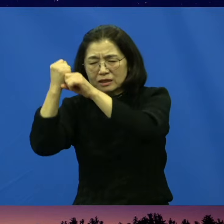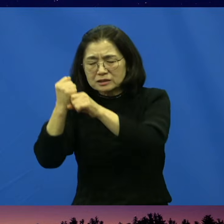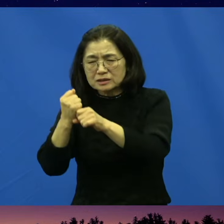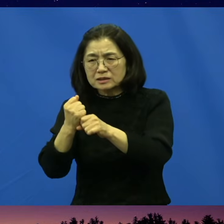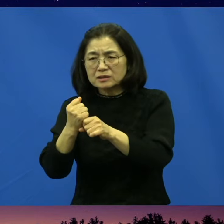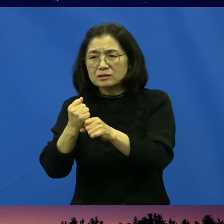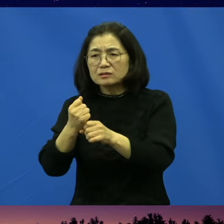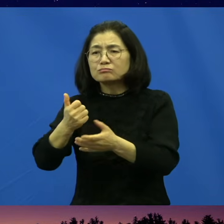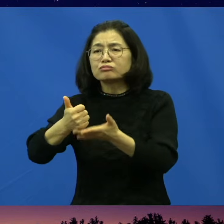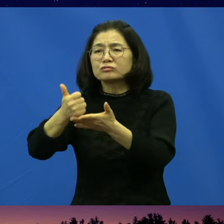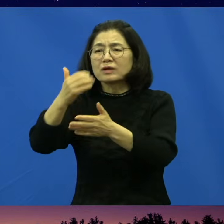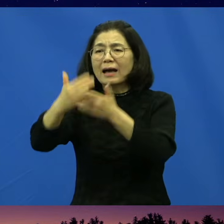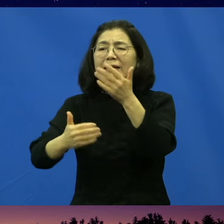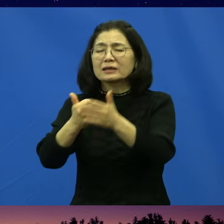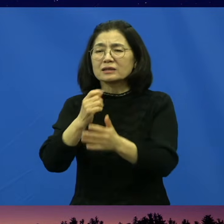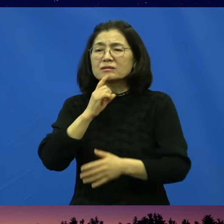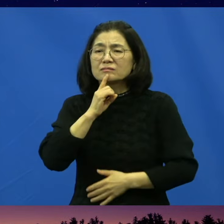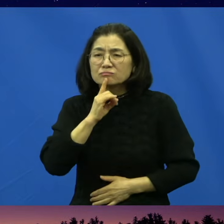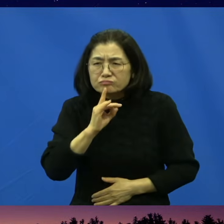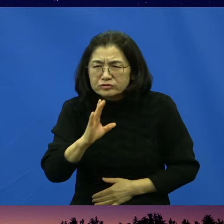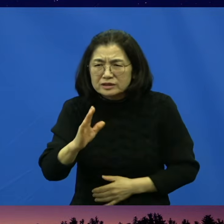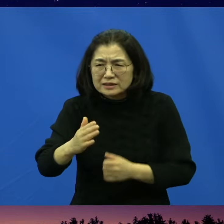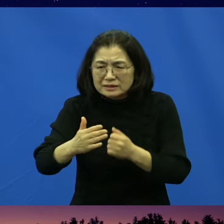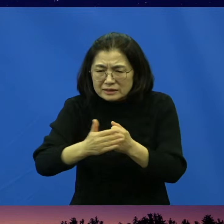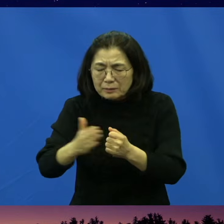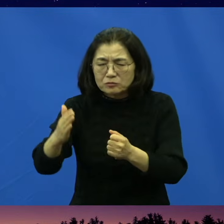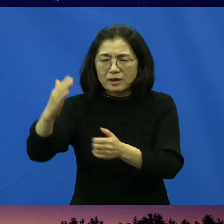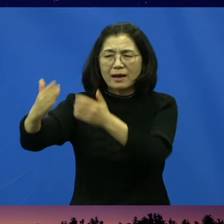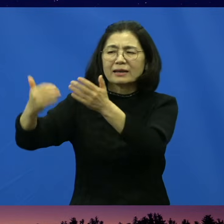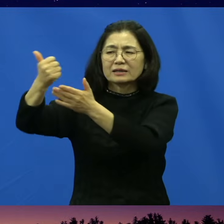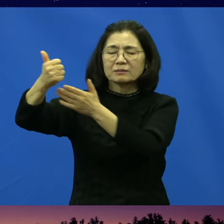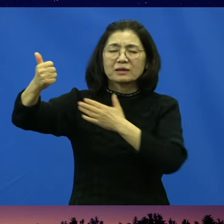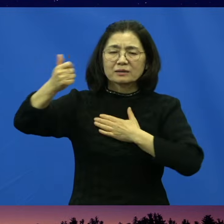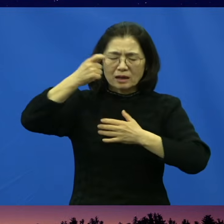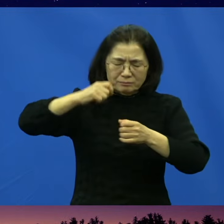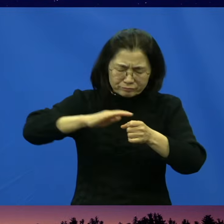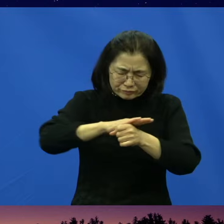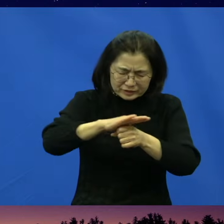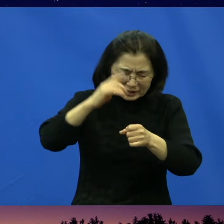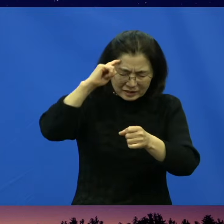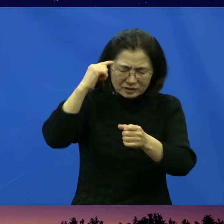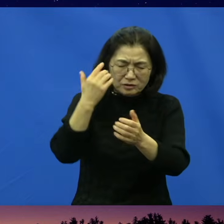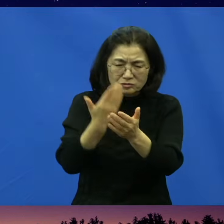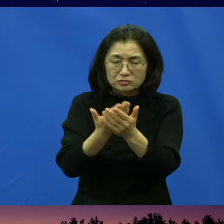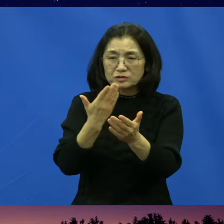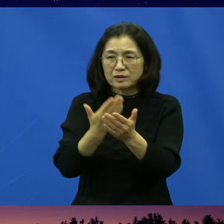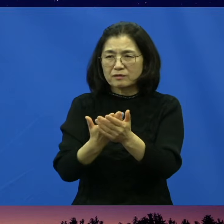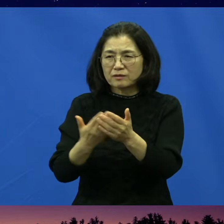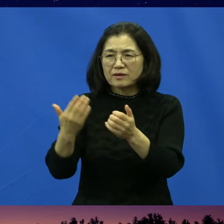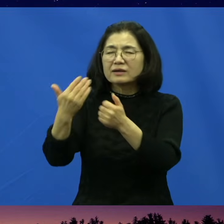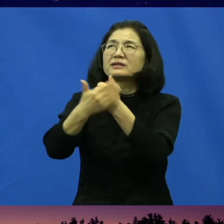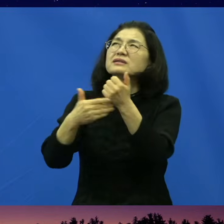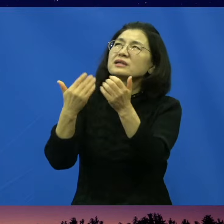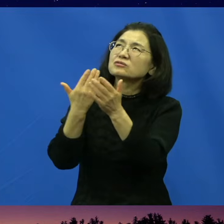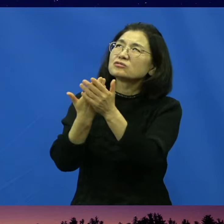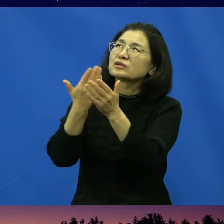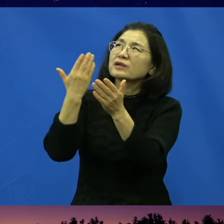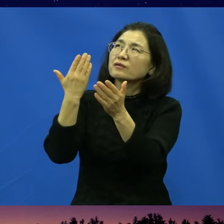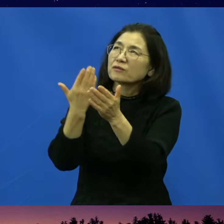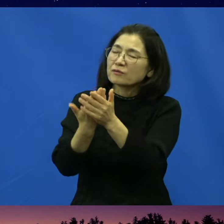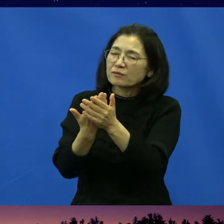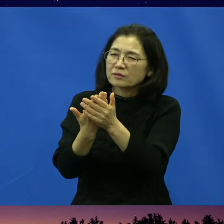합니까? 하나님, 나를 불쌍히 여겨주세요. 그저 은혜를 구하는 것밖에 없는 것입니다.